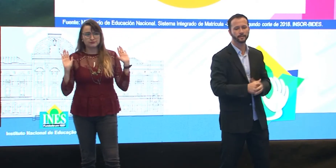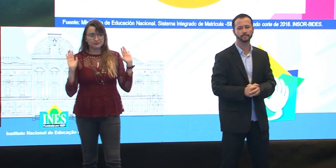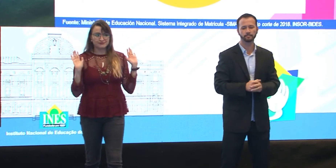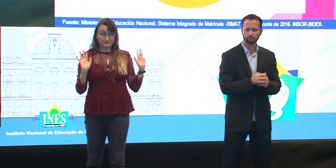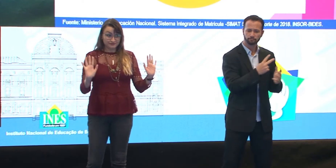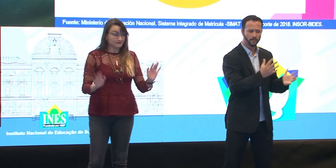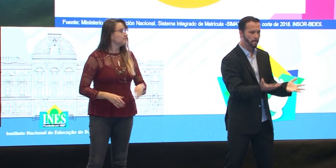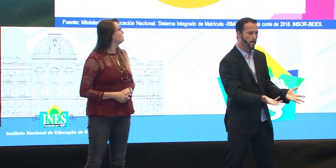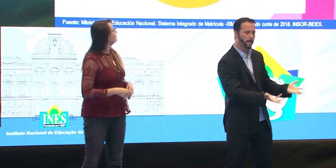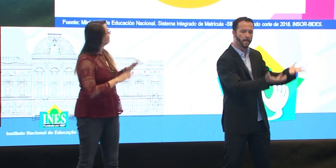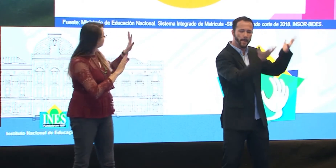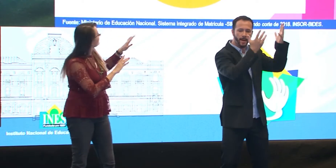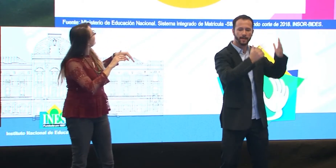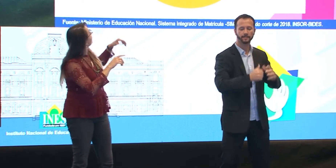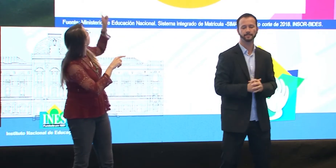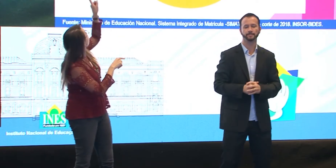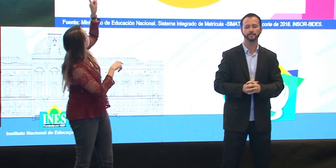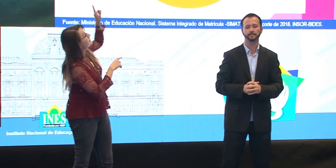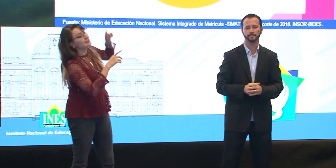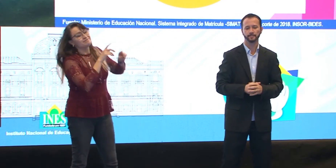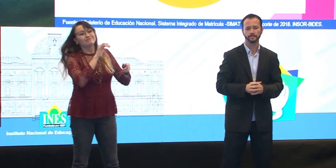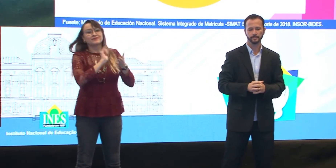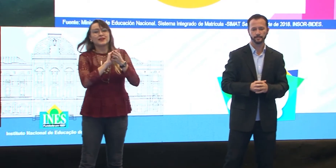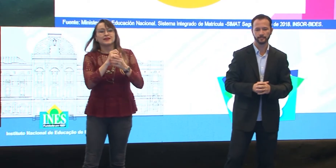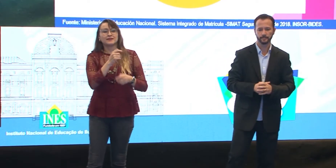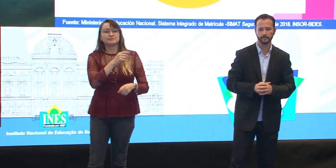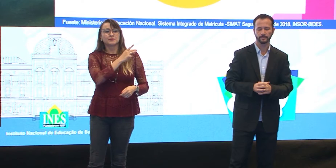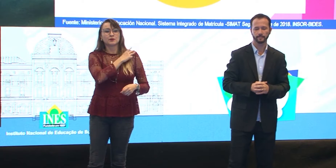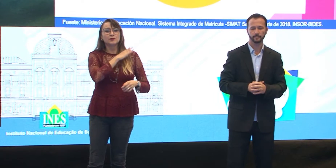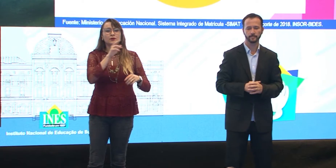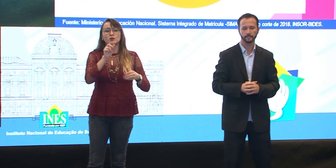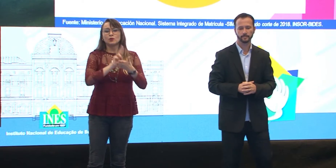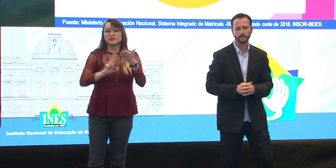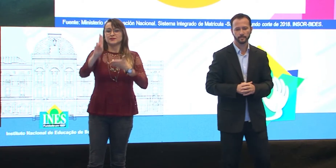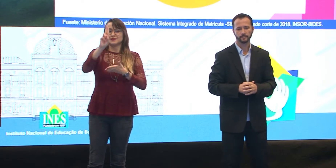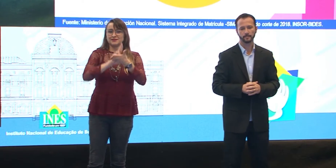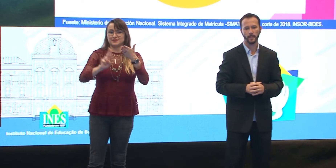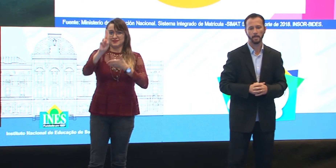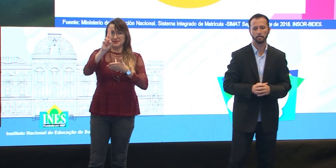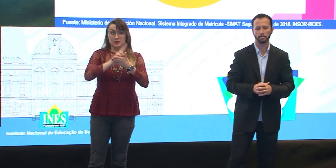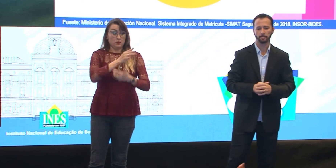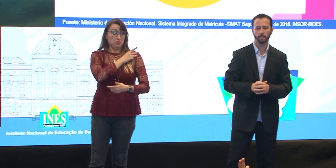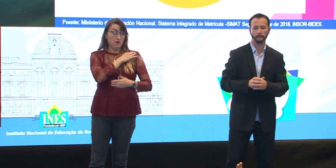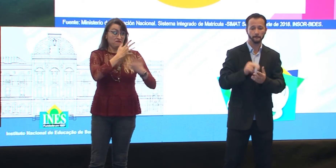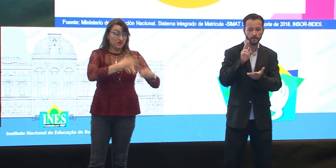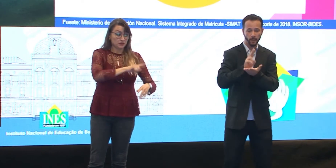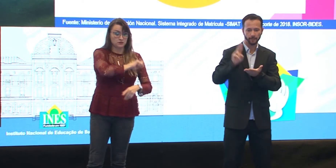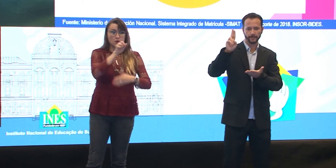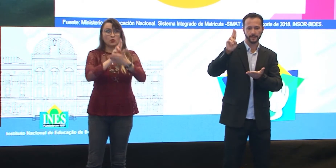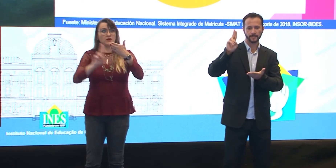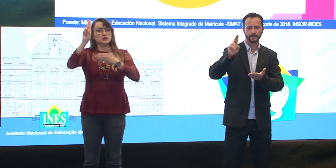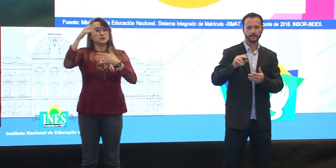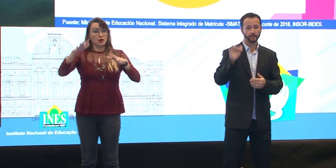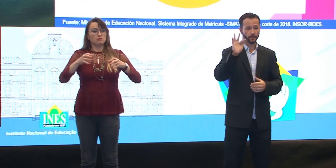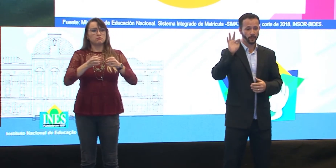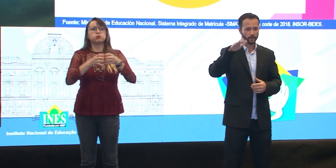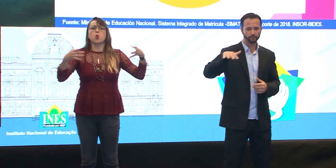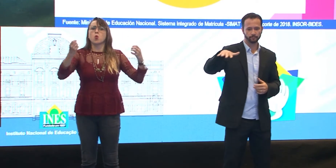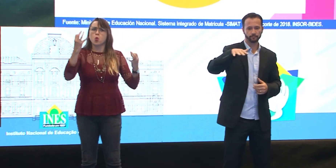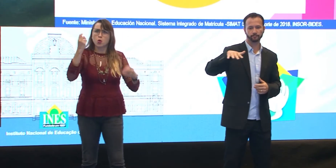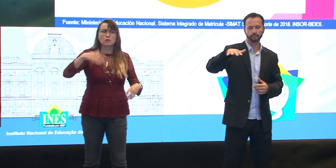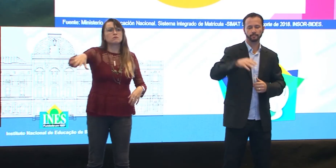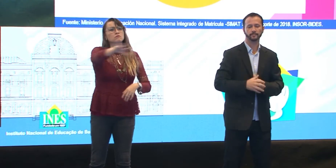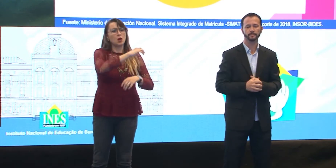dessas populações indígenas, que vem sendo mudado, dando um atendimento para essa população. Uma